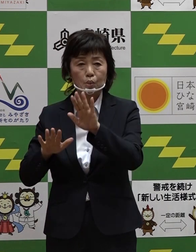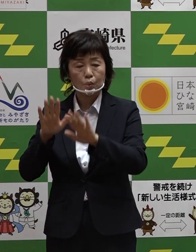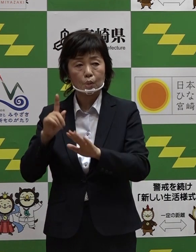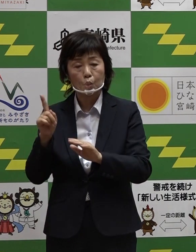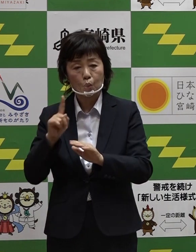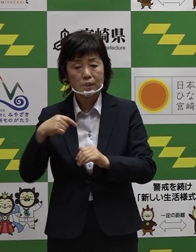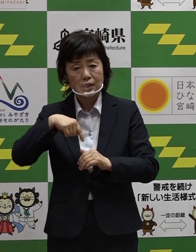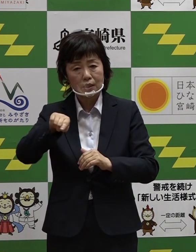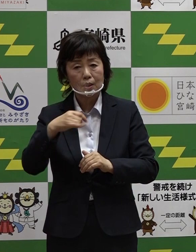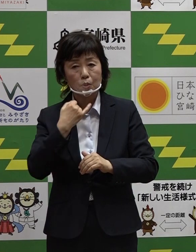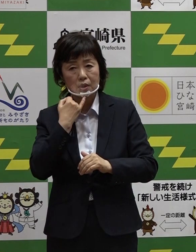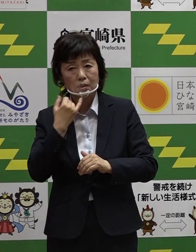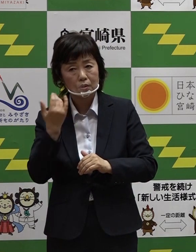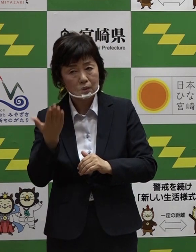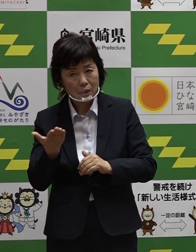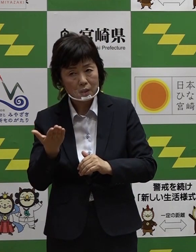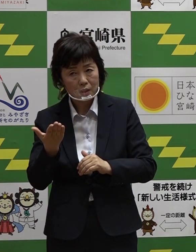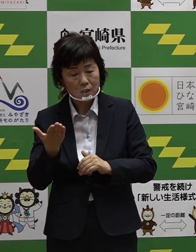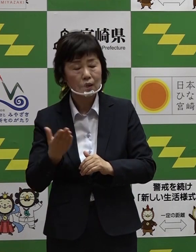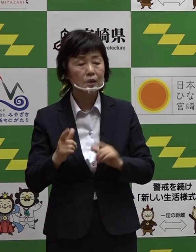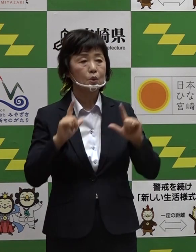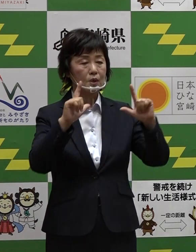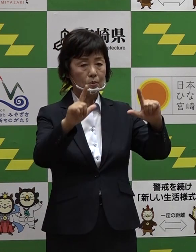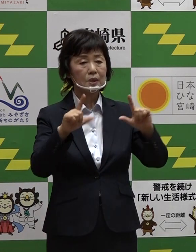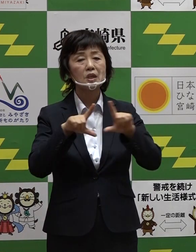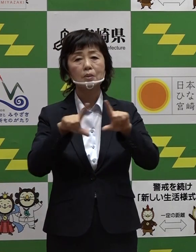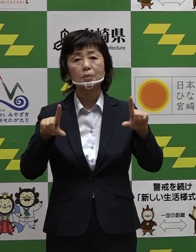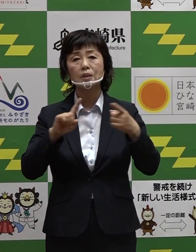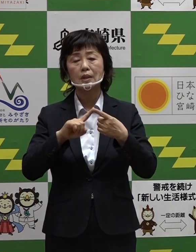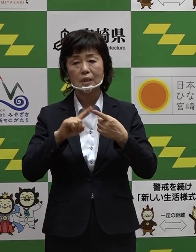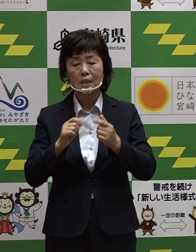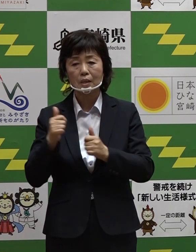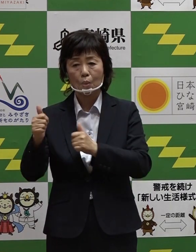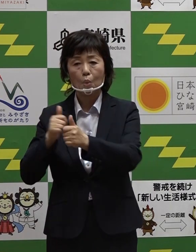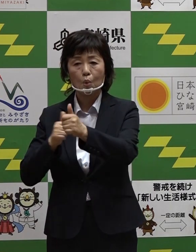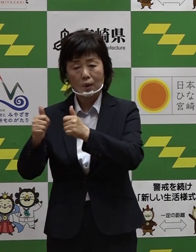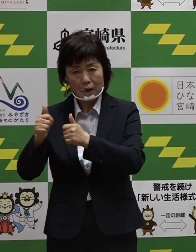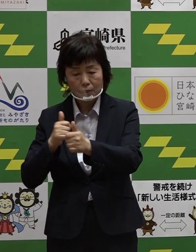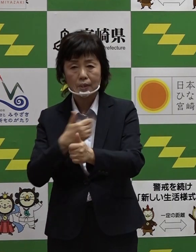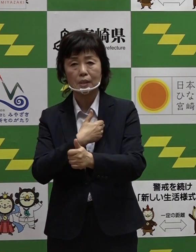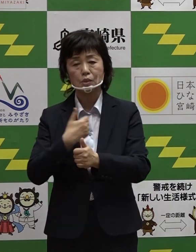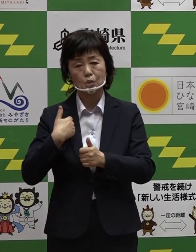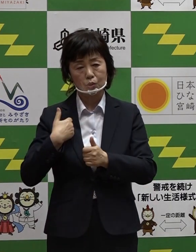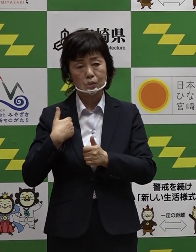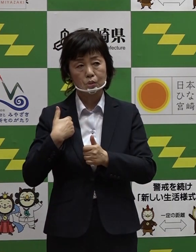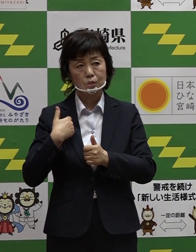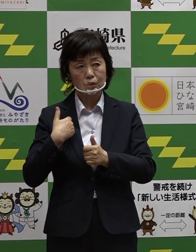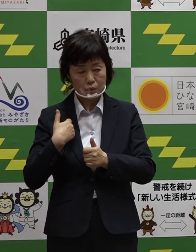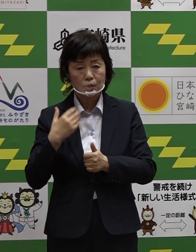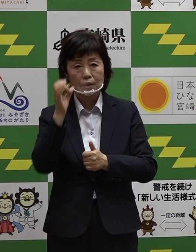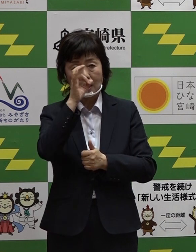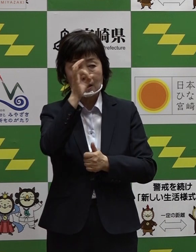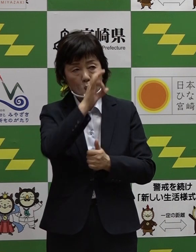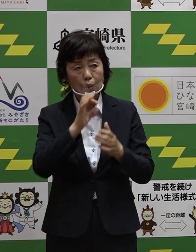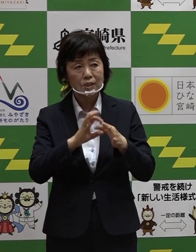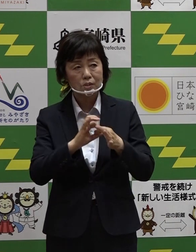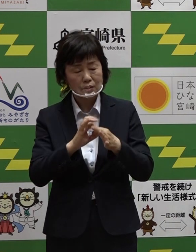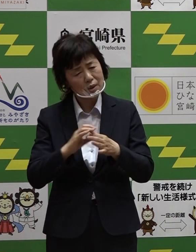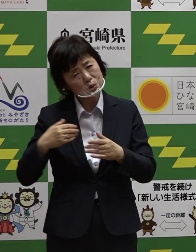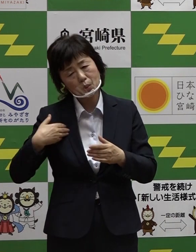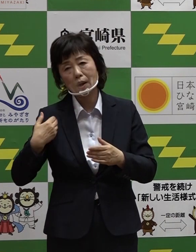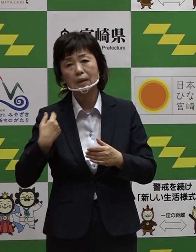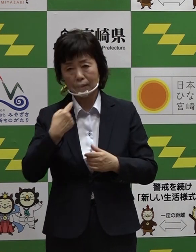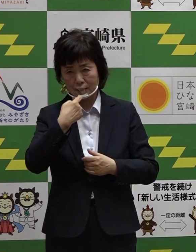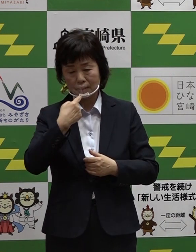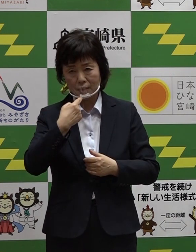感じですか。はい、一般的な往来に関してですね。 で、多分やっぱり観光の徐々にっていうところが申し訳ないんですが分かんなかったんです